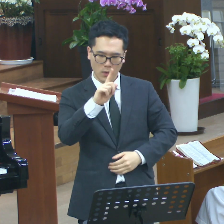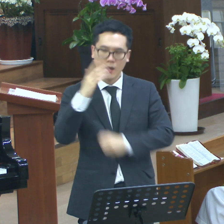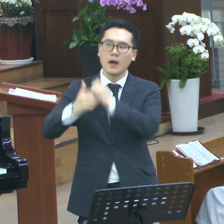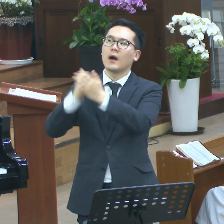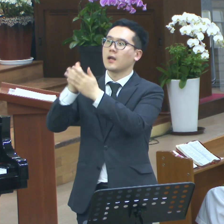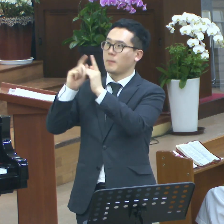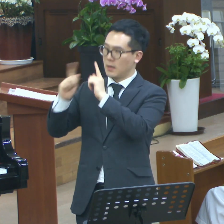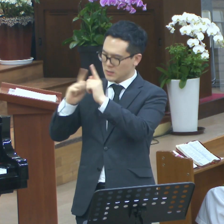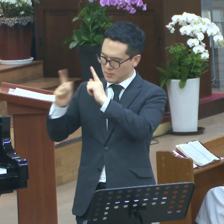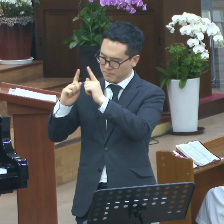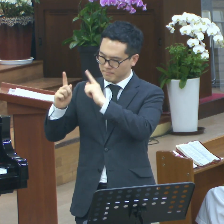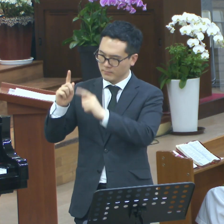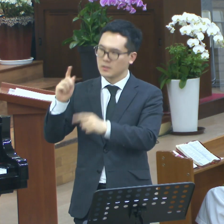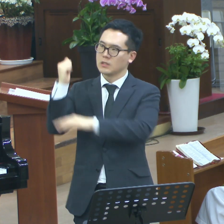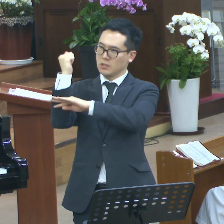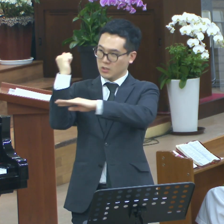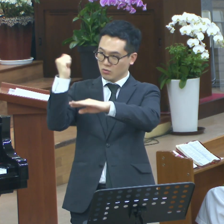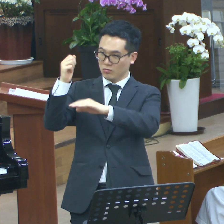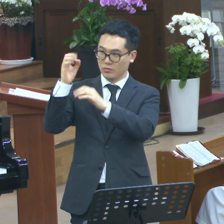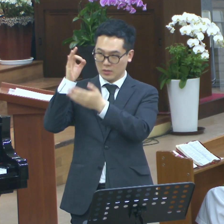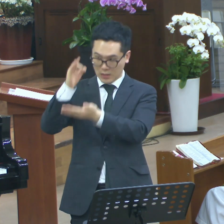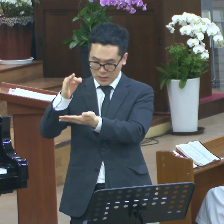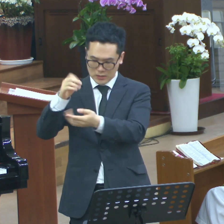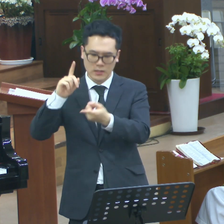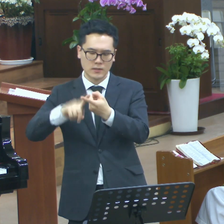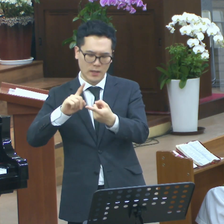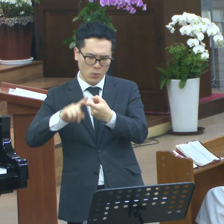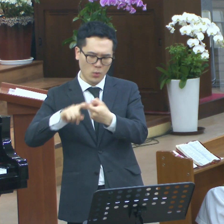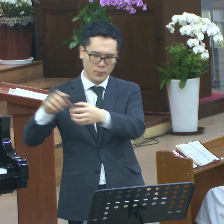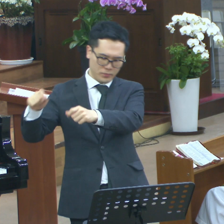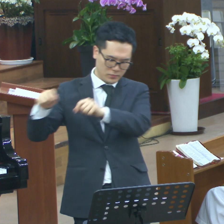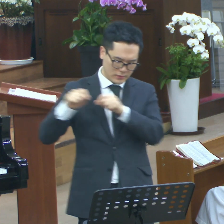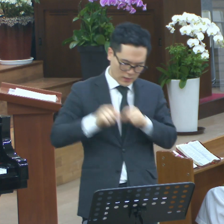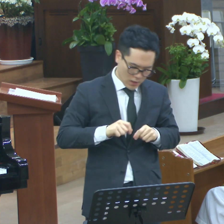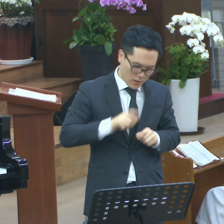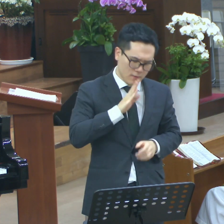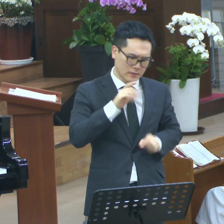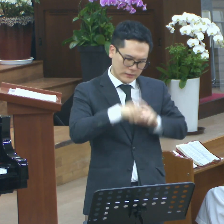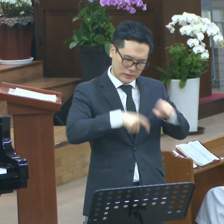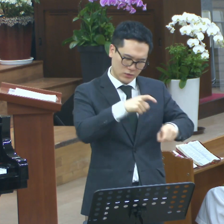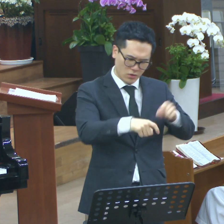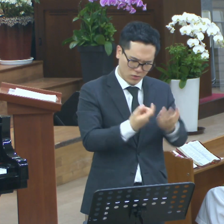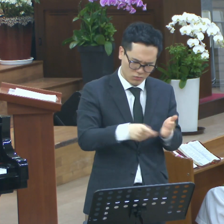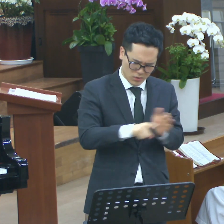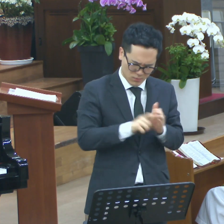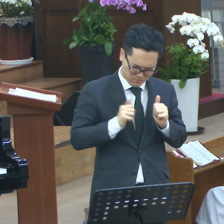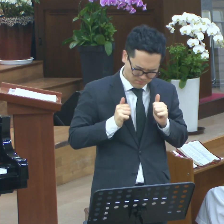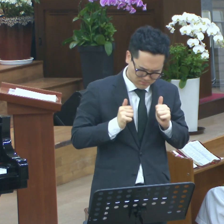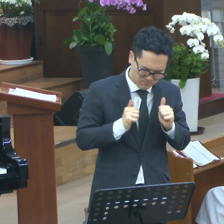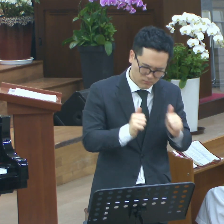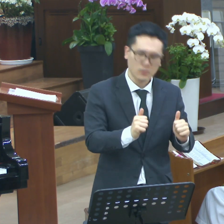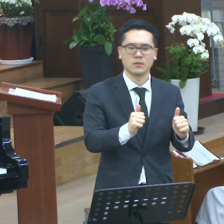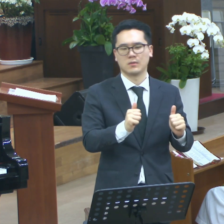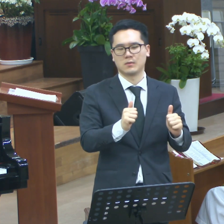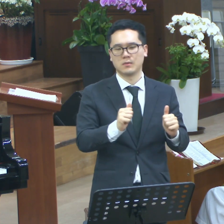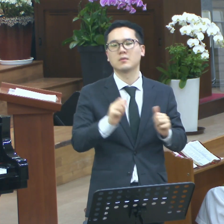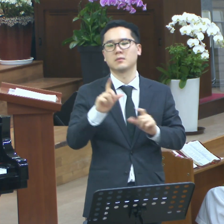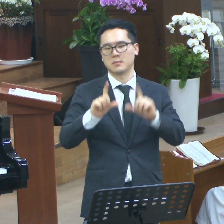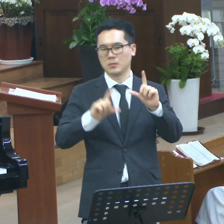가치대로 살고자 애썼다는 거예요. 이런 글을 봤어요.